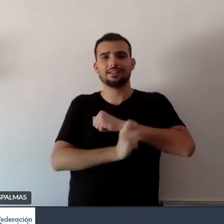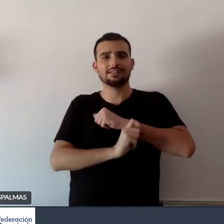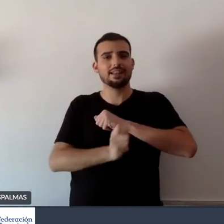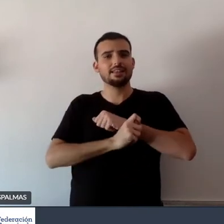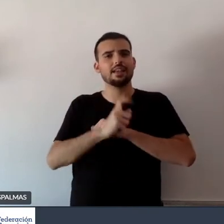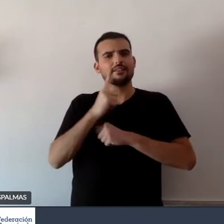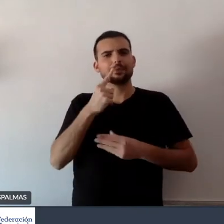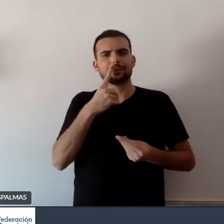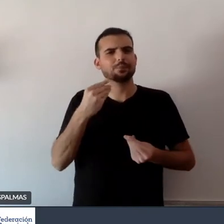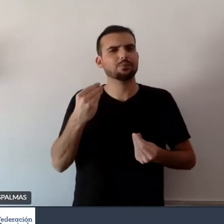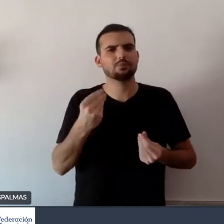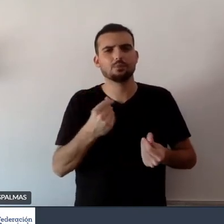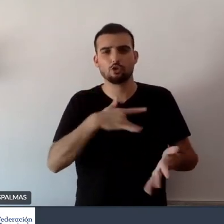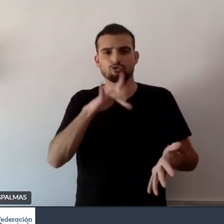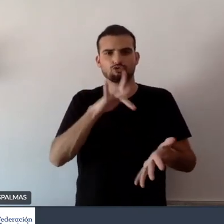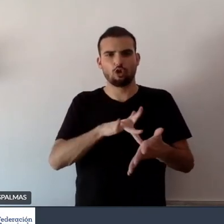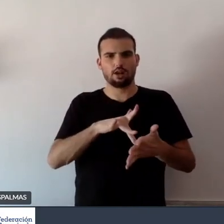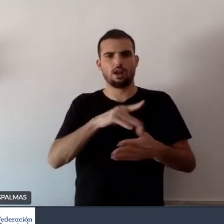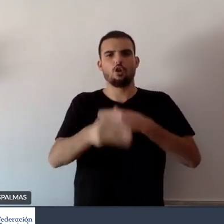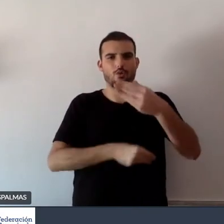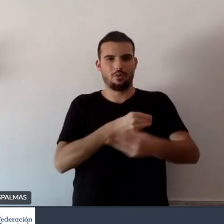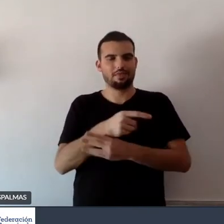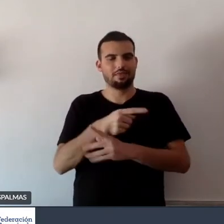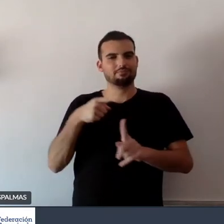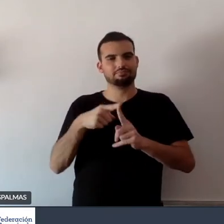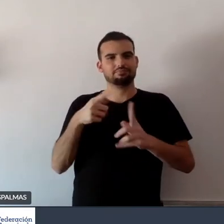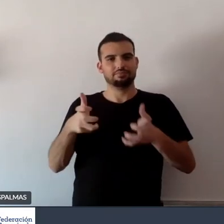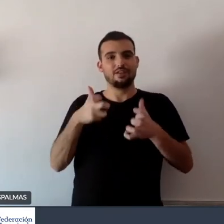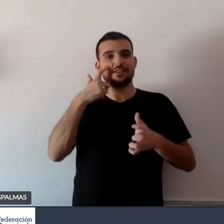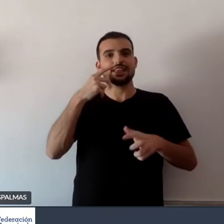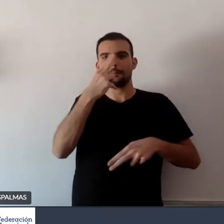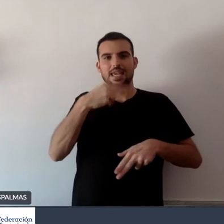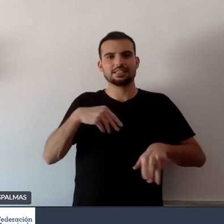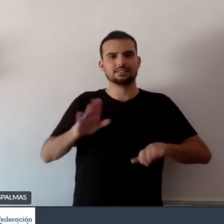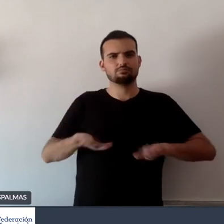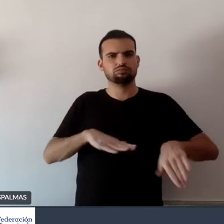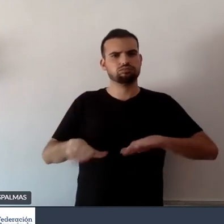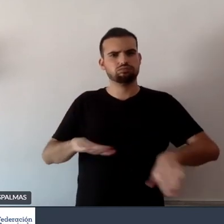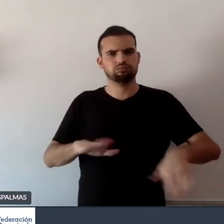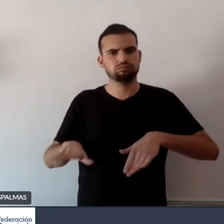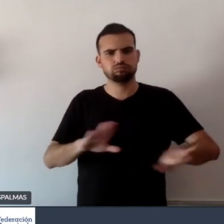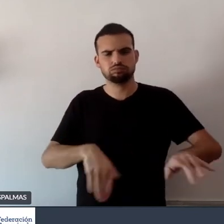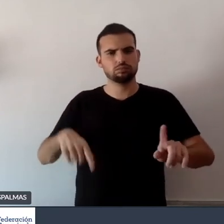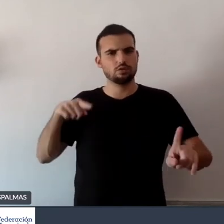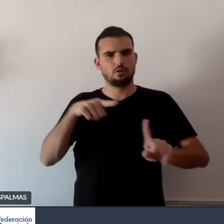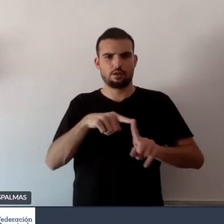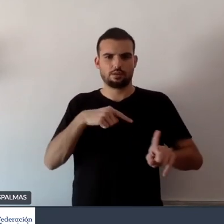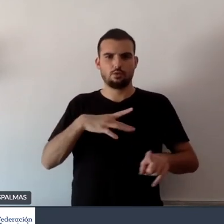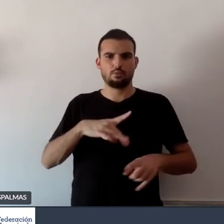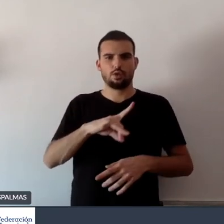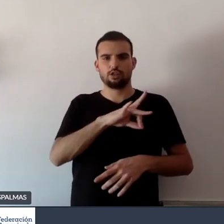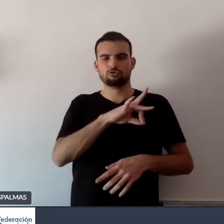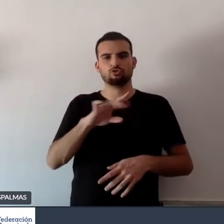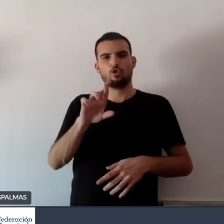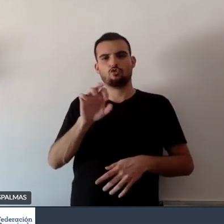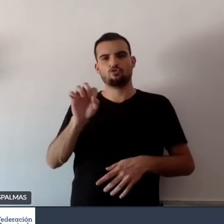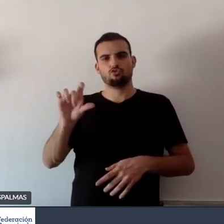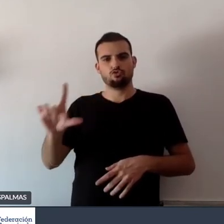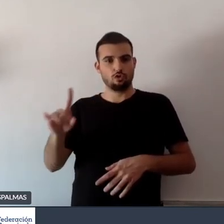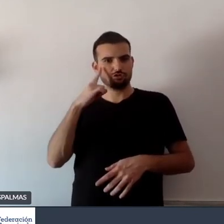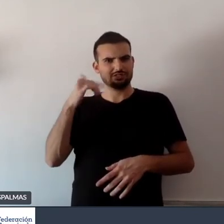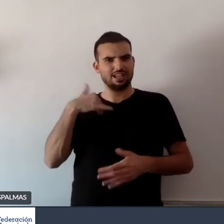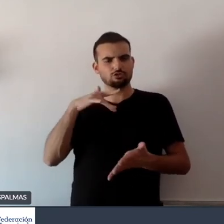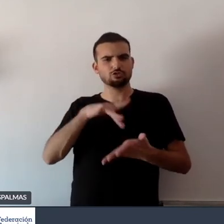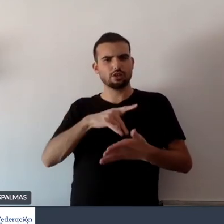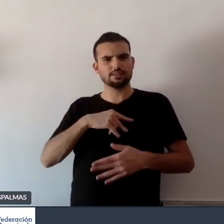4 segundos. Bloque directo central, fijaros el juego de pies para hacer el short roll. Ese short roll ahí ya está mirando.